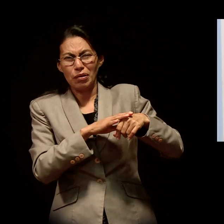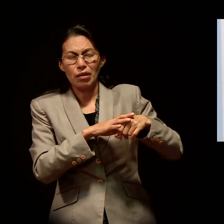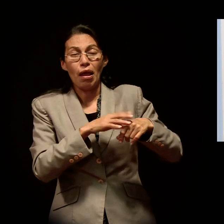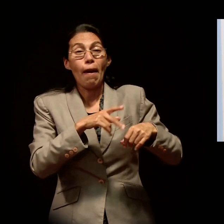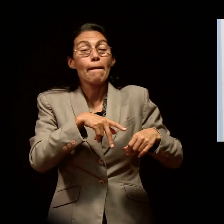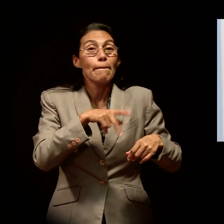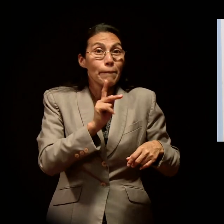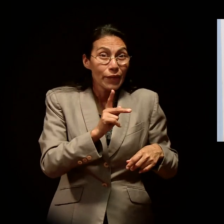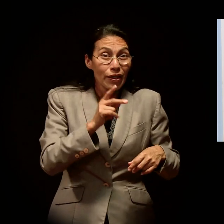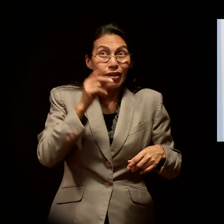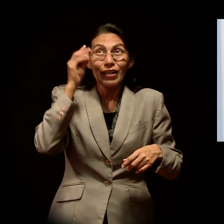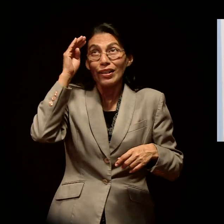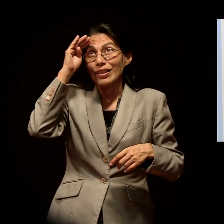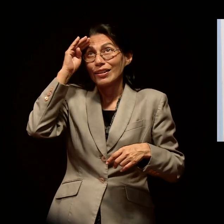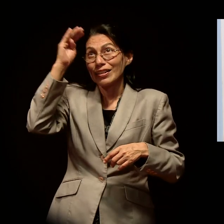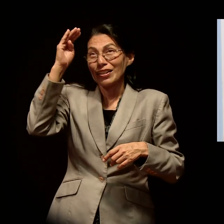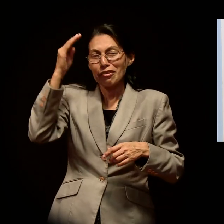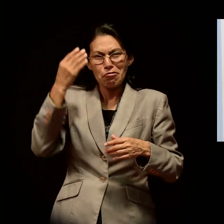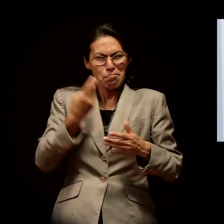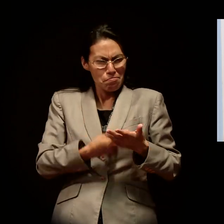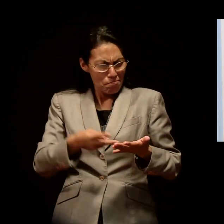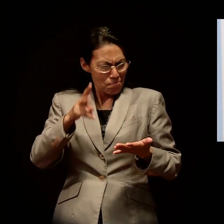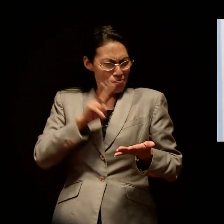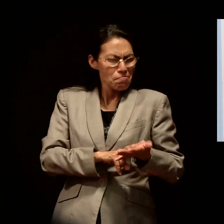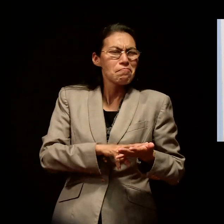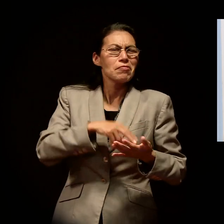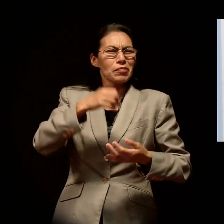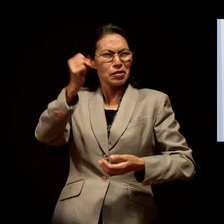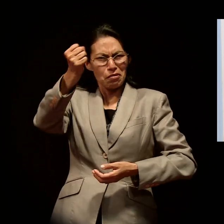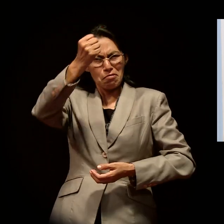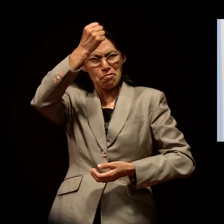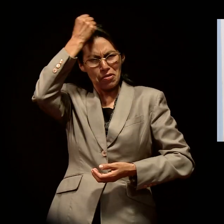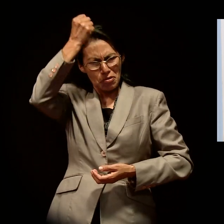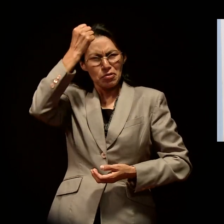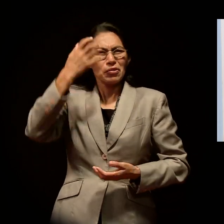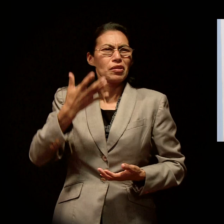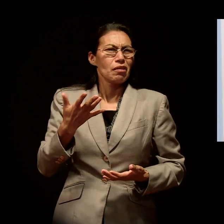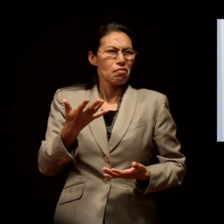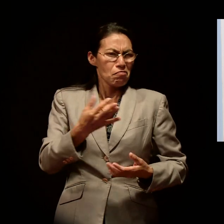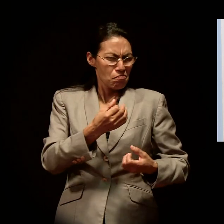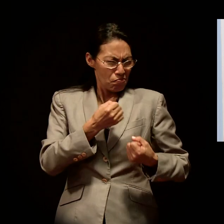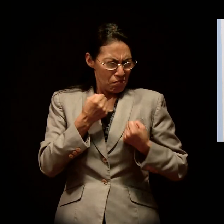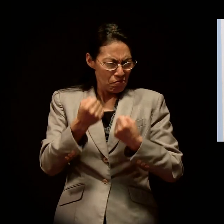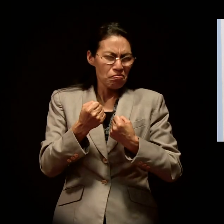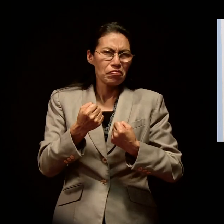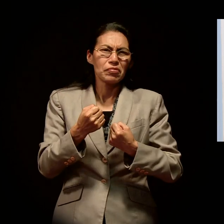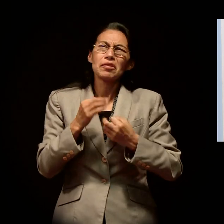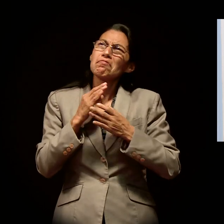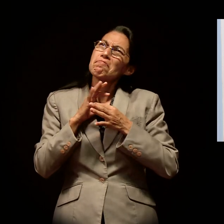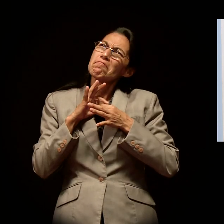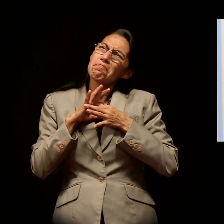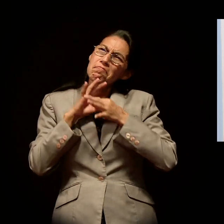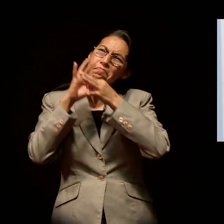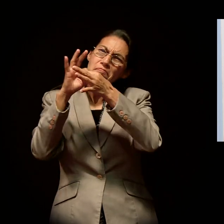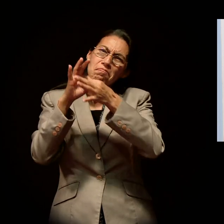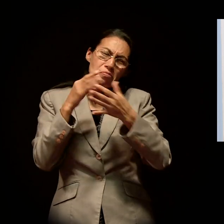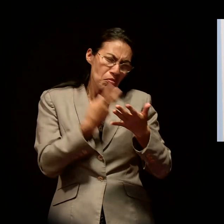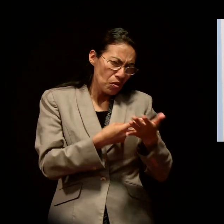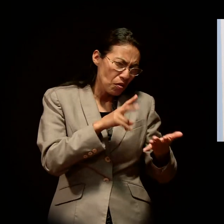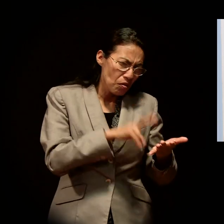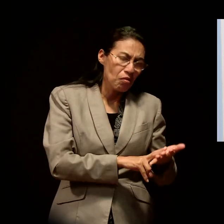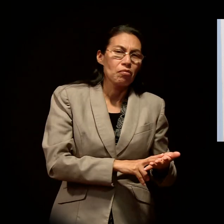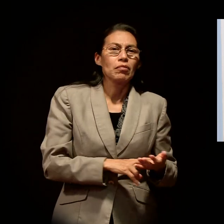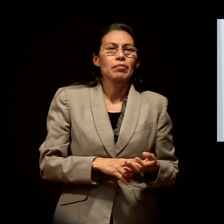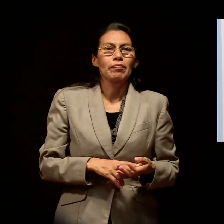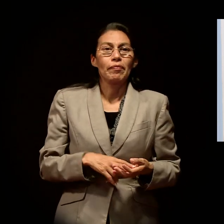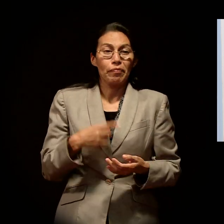es cuando más va a atacar el enemigo pero el Señor te da doble medida de sabiduría y el problema no